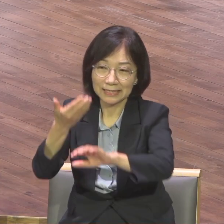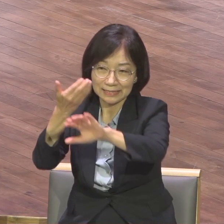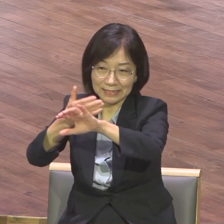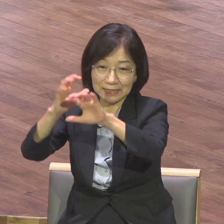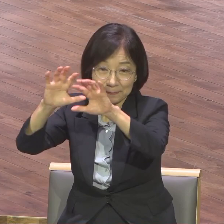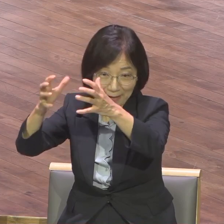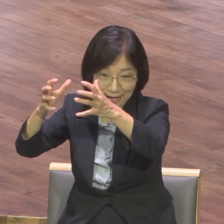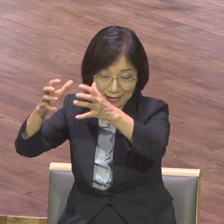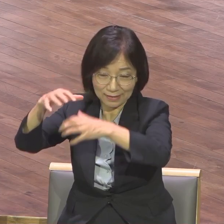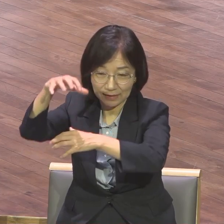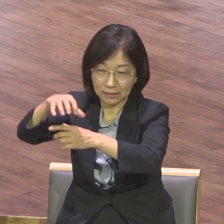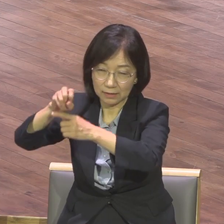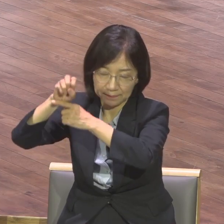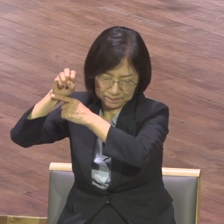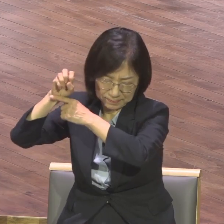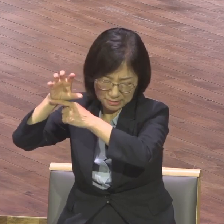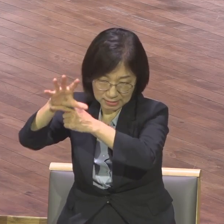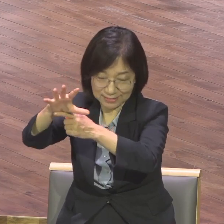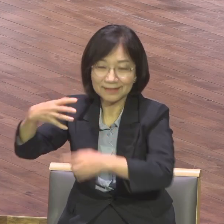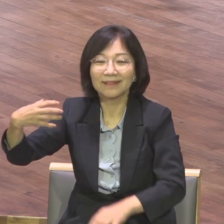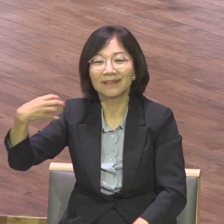너를 이방의 빛으로 삼겠다.